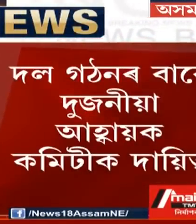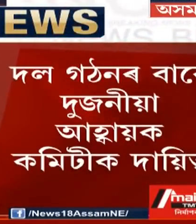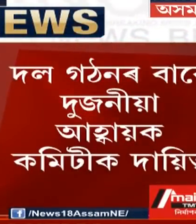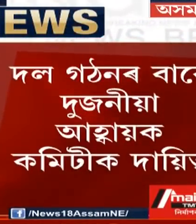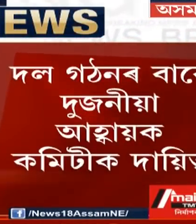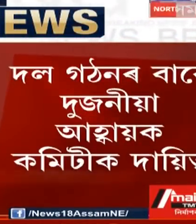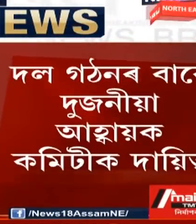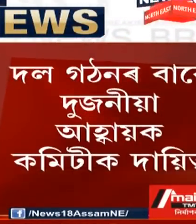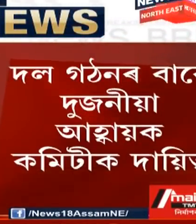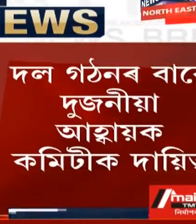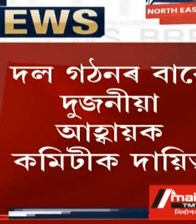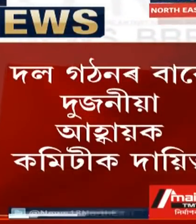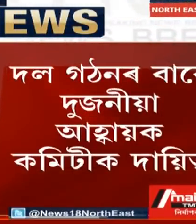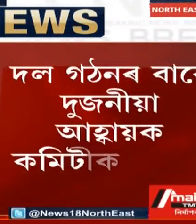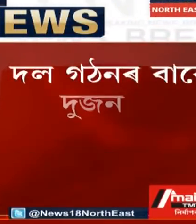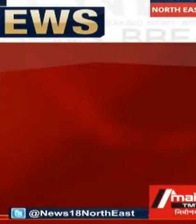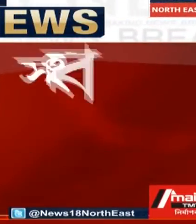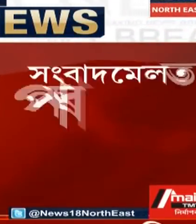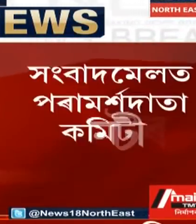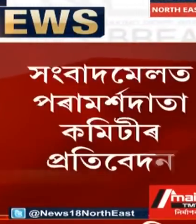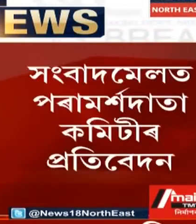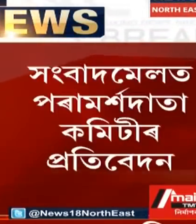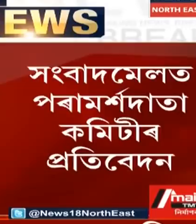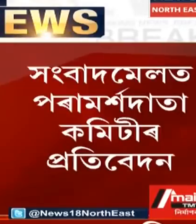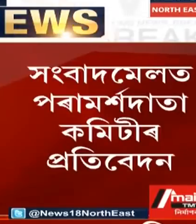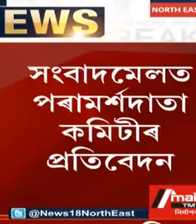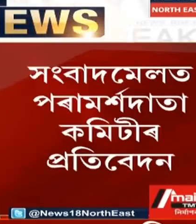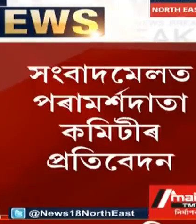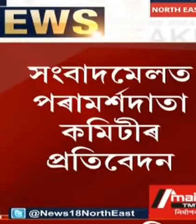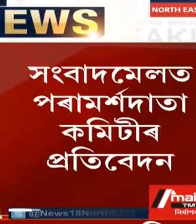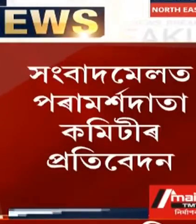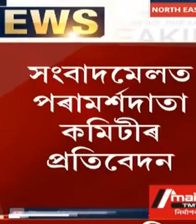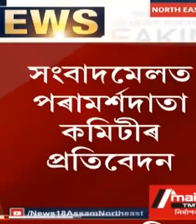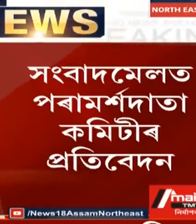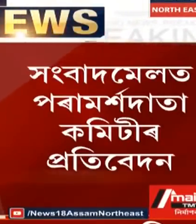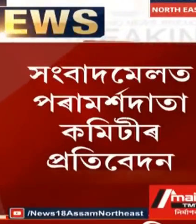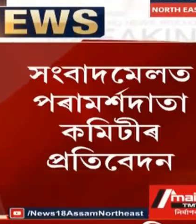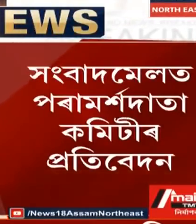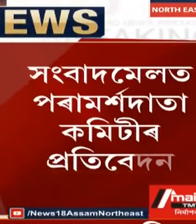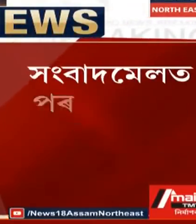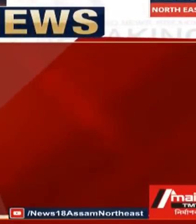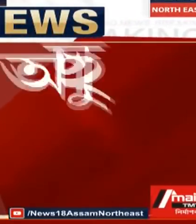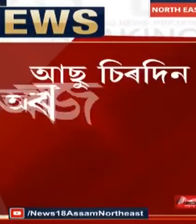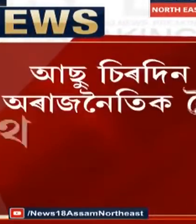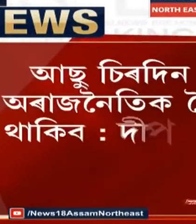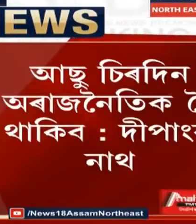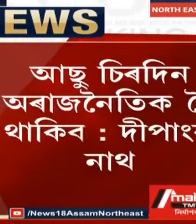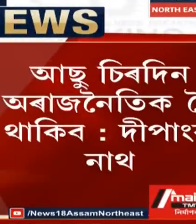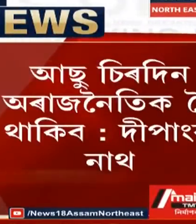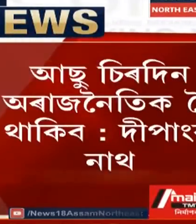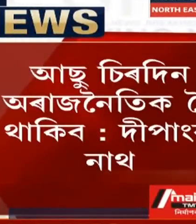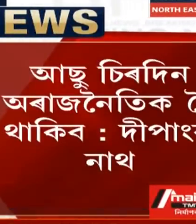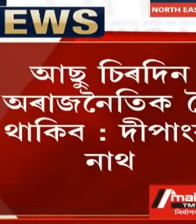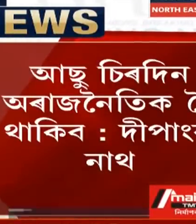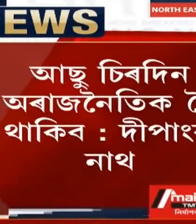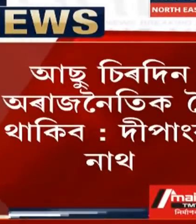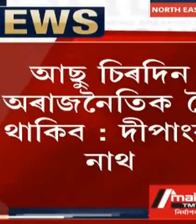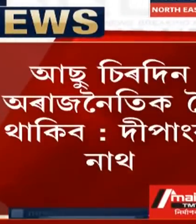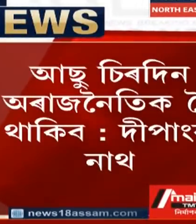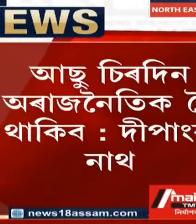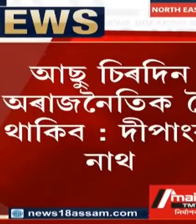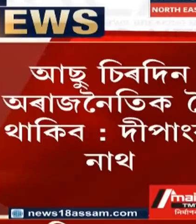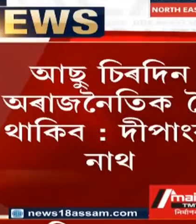परषदे विकल्प आंचलिकतवदी गणतान्रिक राजनैतिक दल गठन प्रक्रिया आसलते घोषणा कर